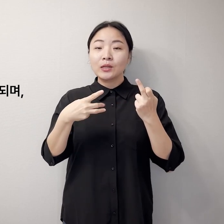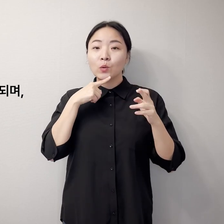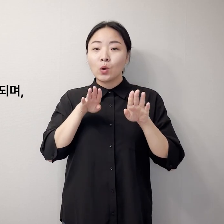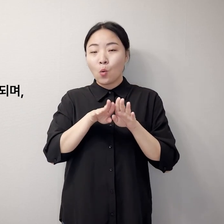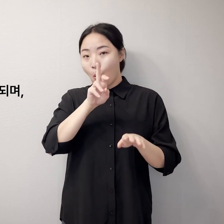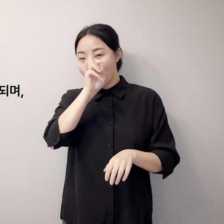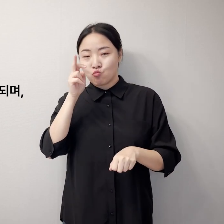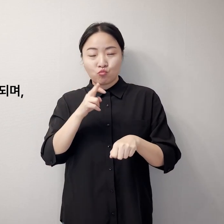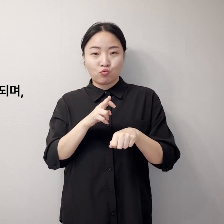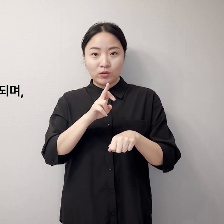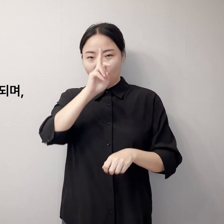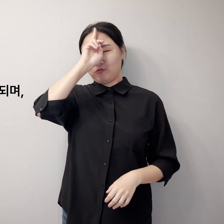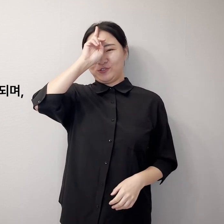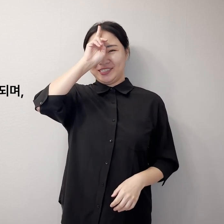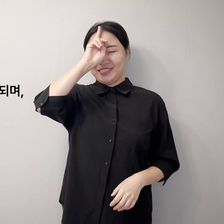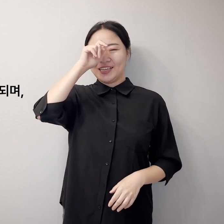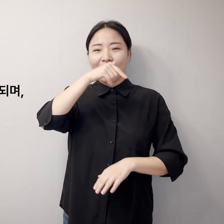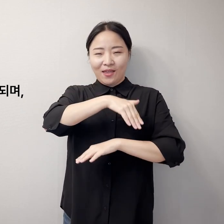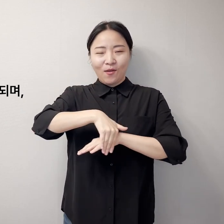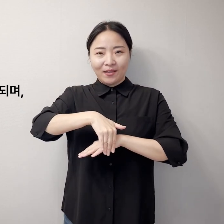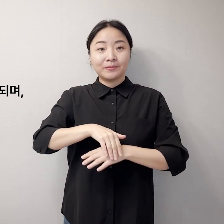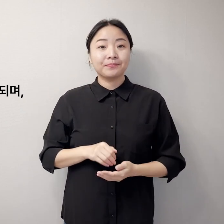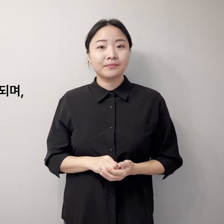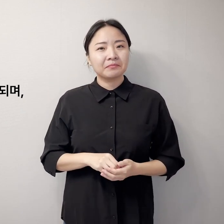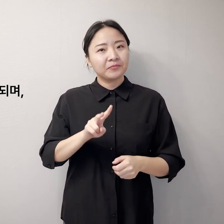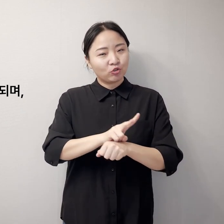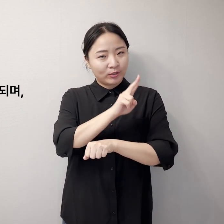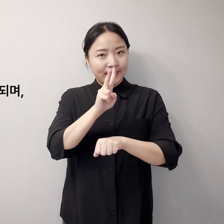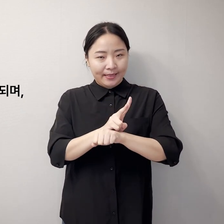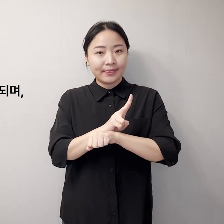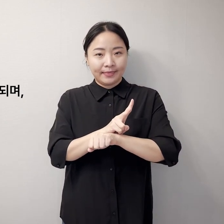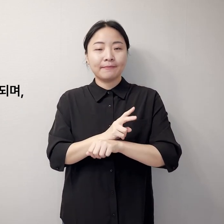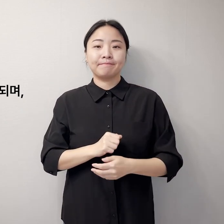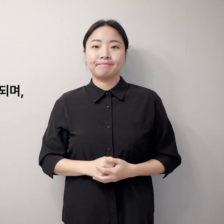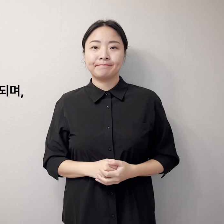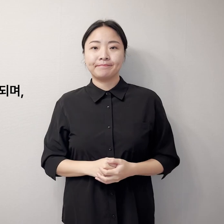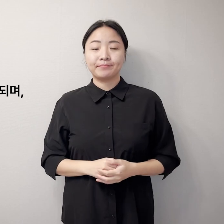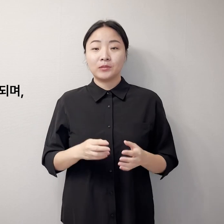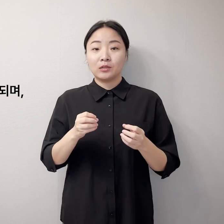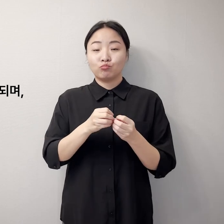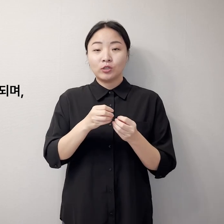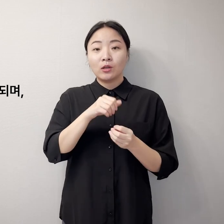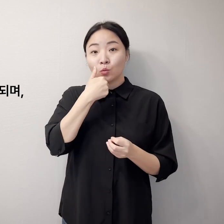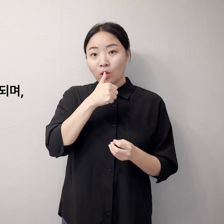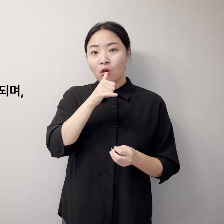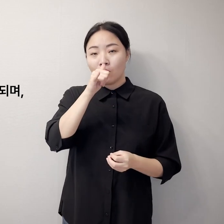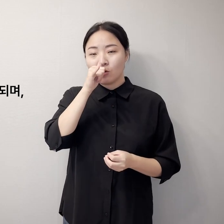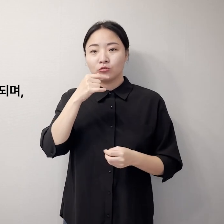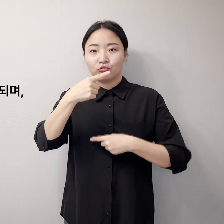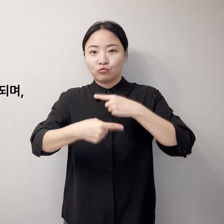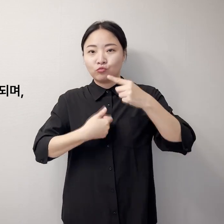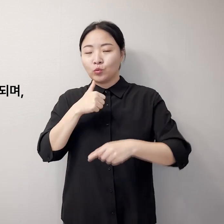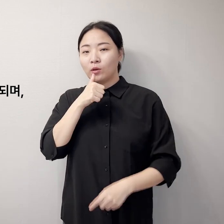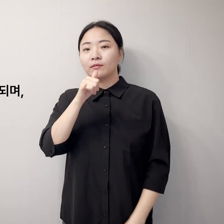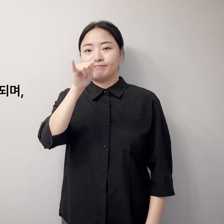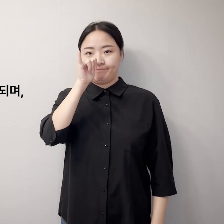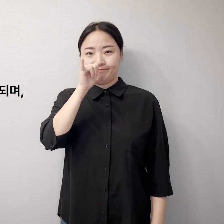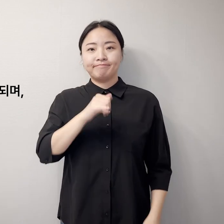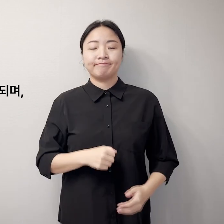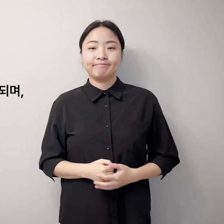일요일 오후 12시에 진행되며 소요시간은 2시간입니다 문자 통역과 수어 통역이 있습니다